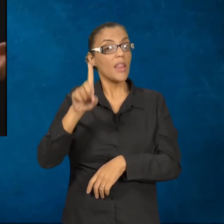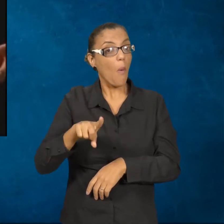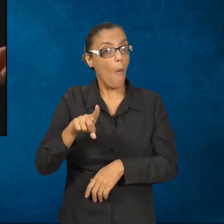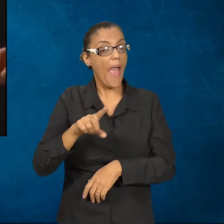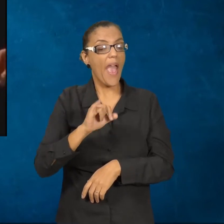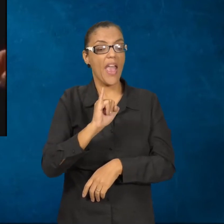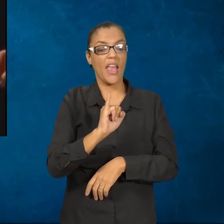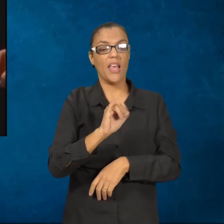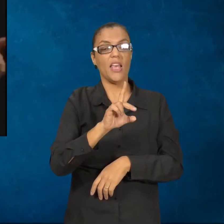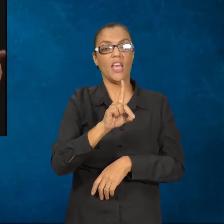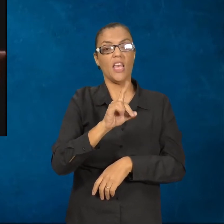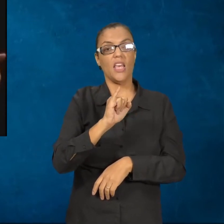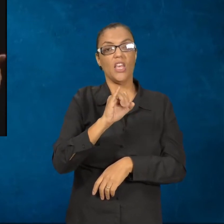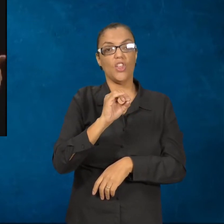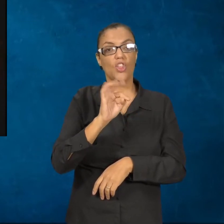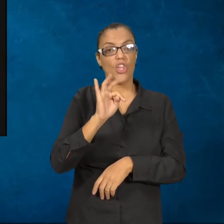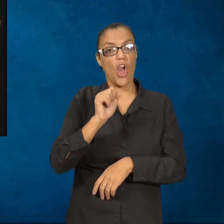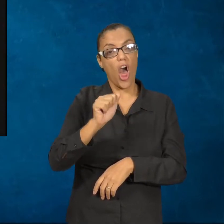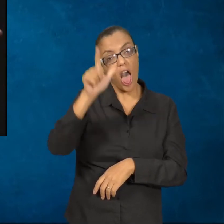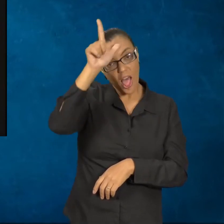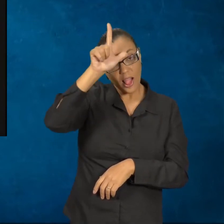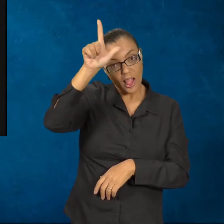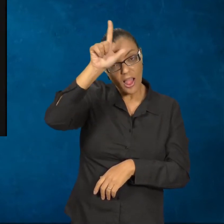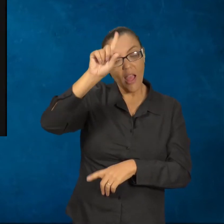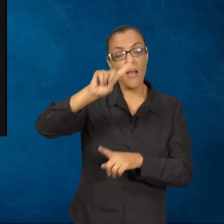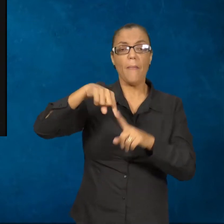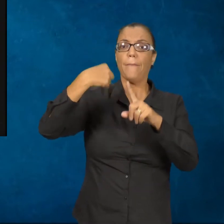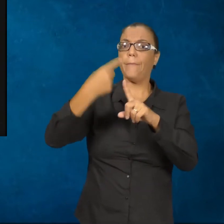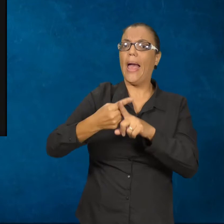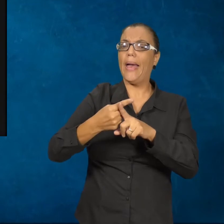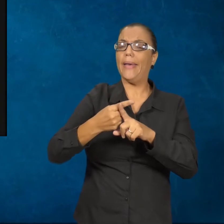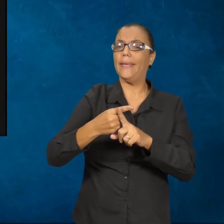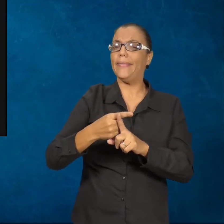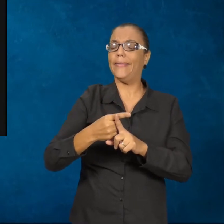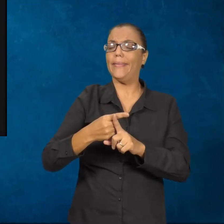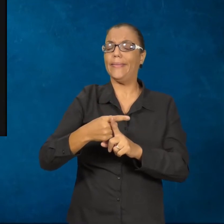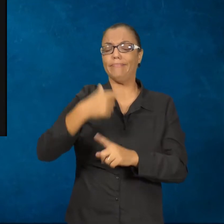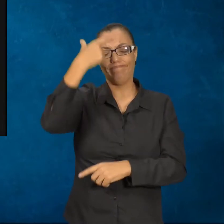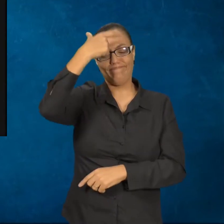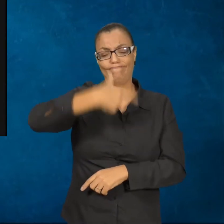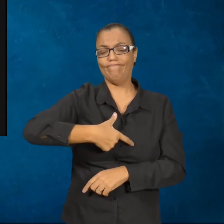Oh, cuidado, hein? Cuidado, cuidado. Porque eles veem